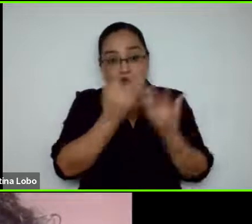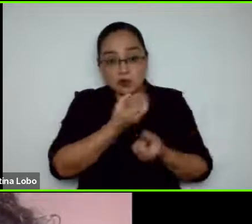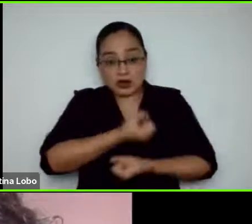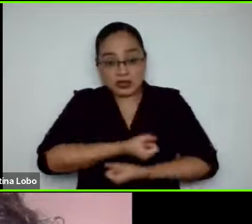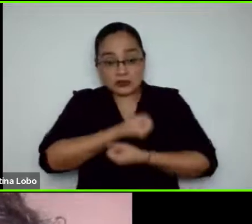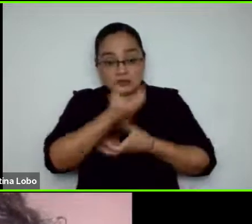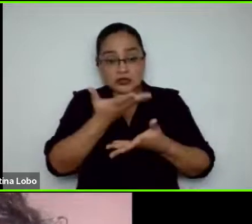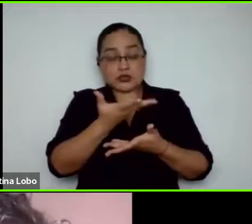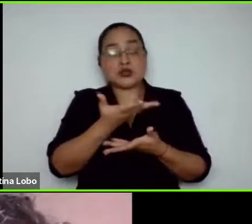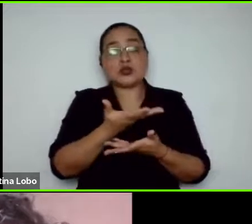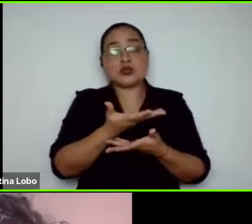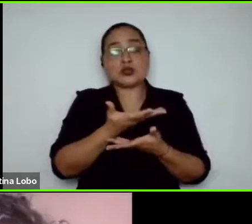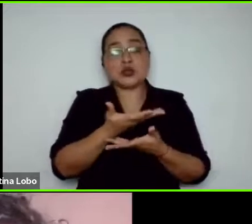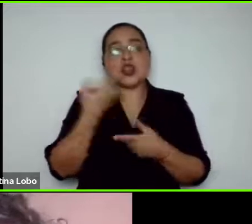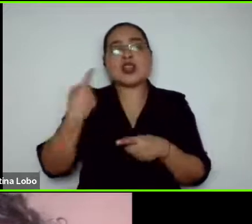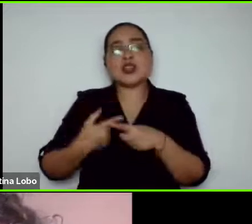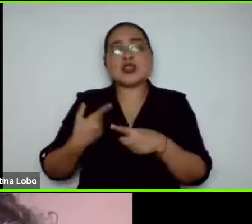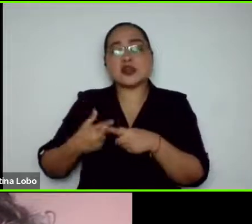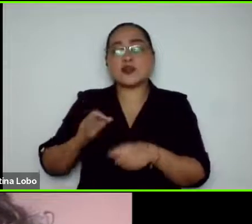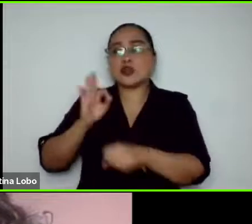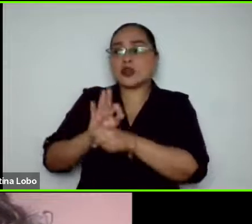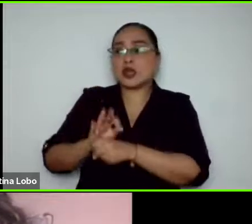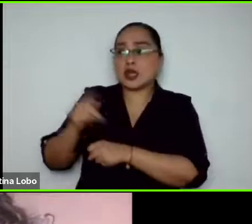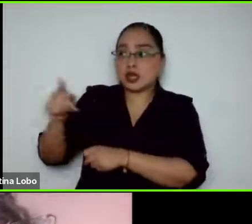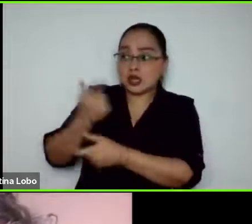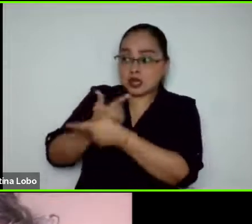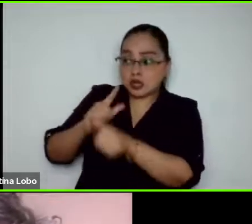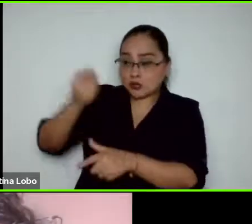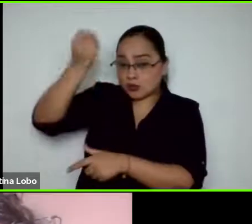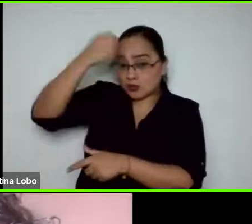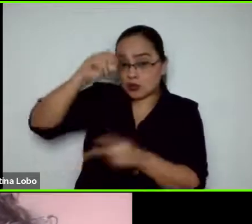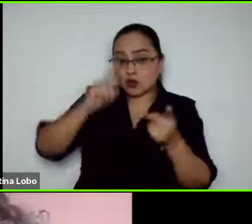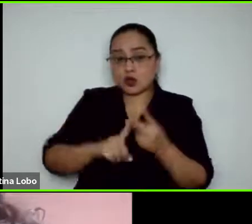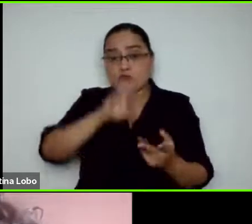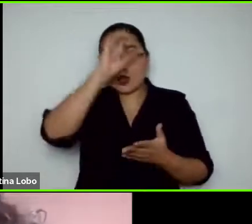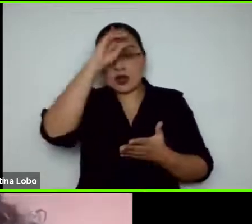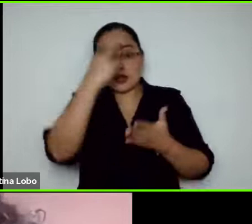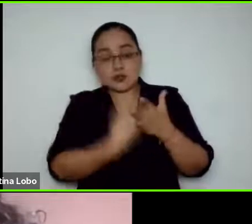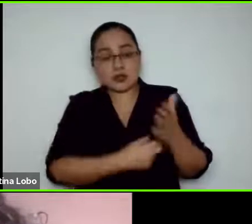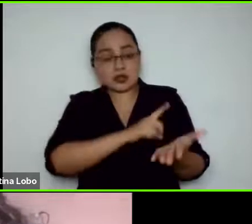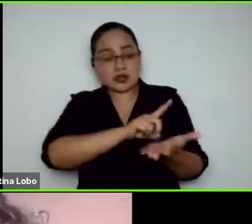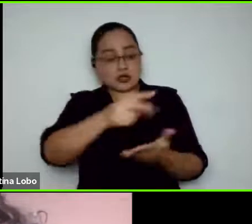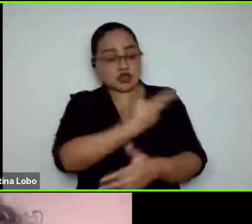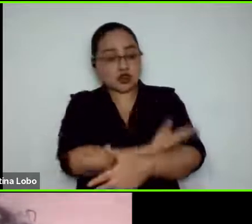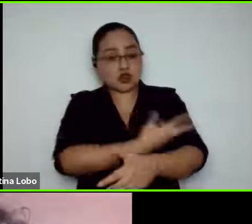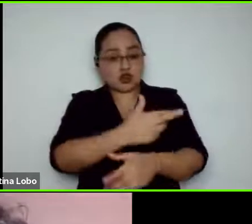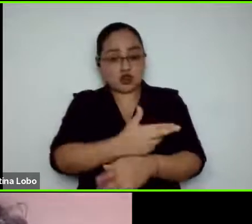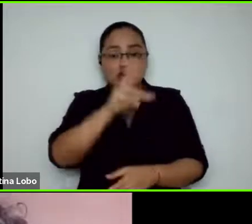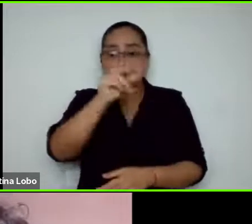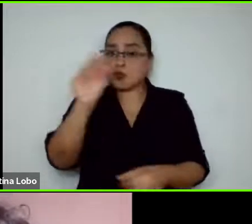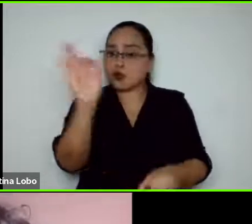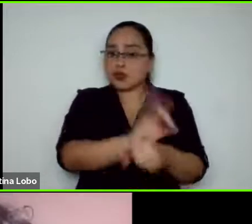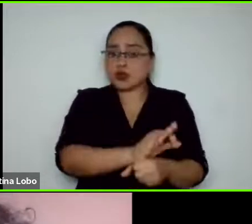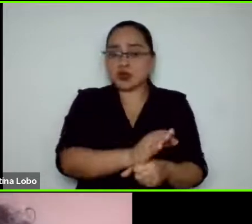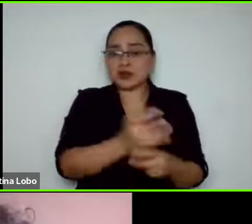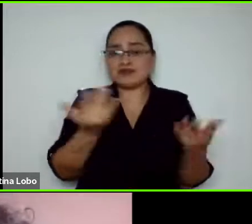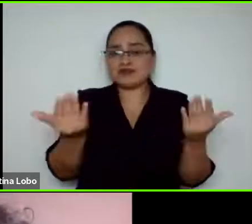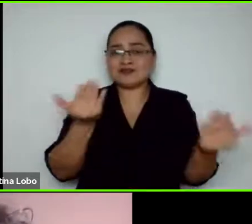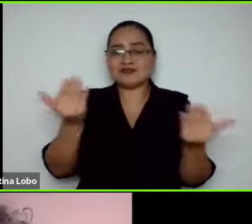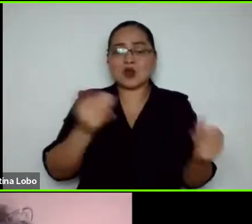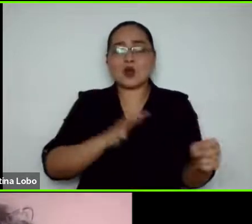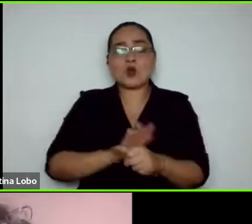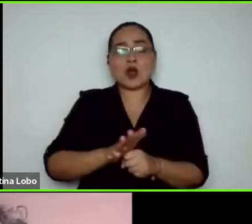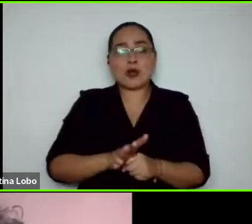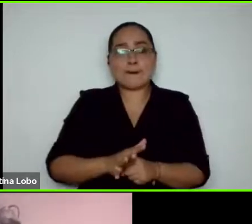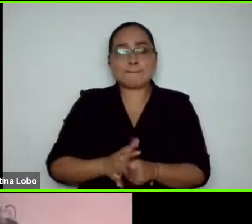está protegida por la libertad de expresión o es una violación al derecho al honor y por tanto no está protegida. Ahí más bien hablamos de ponderación